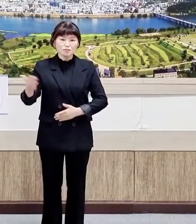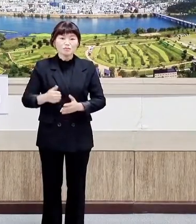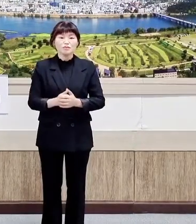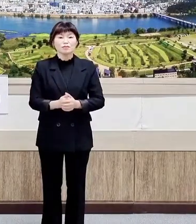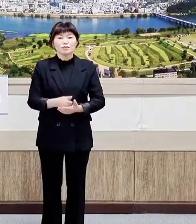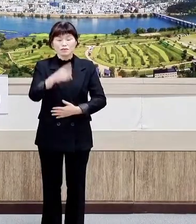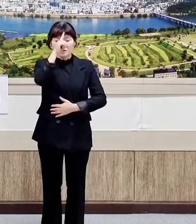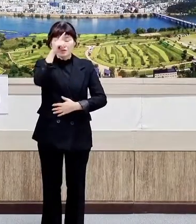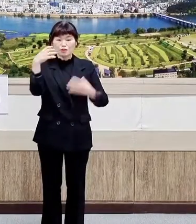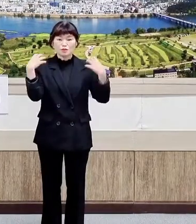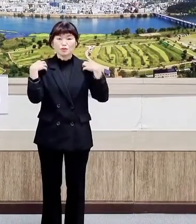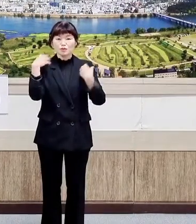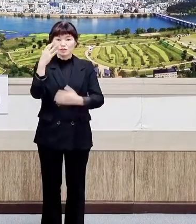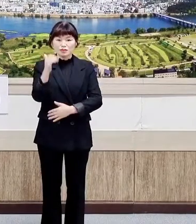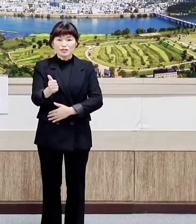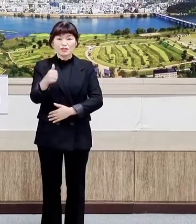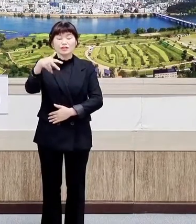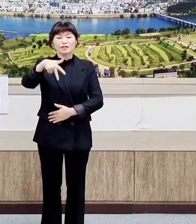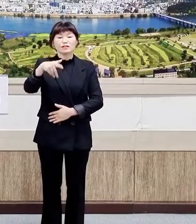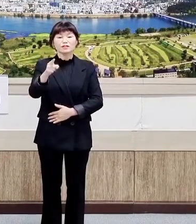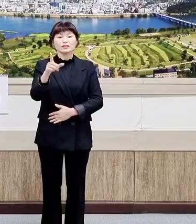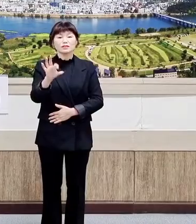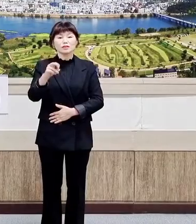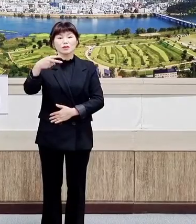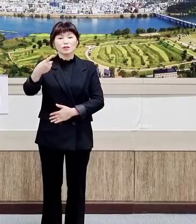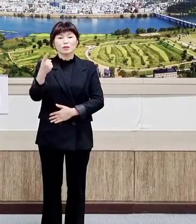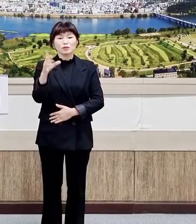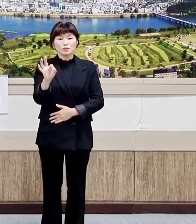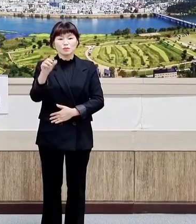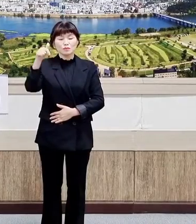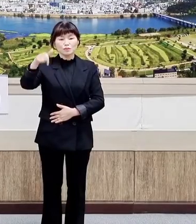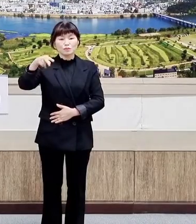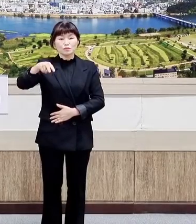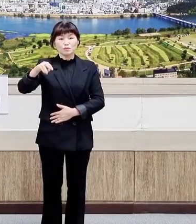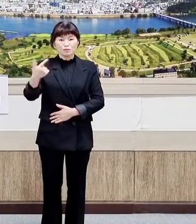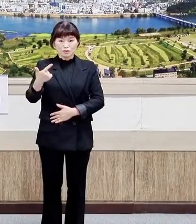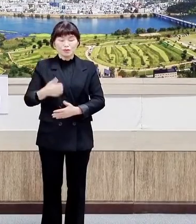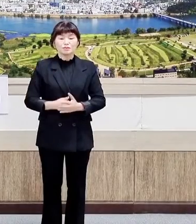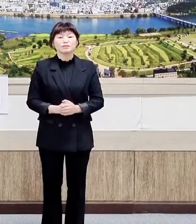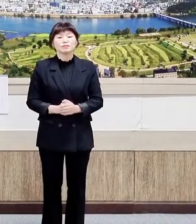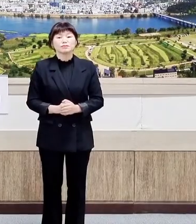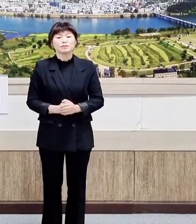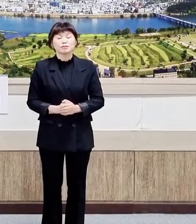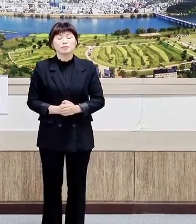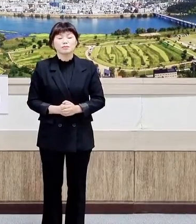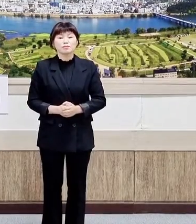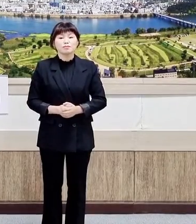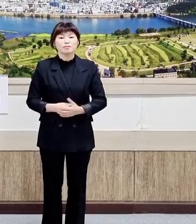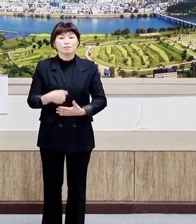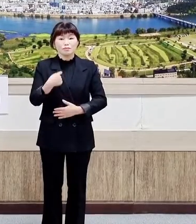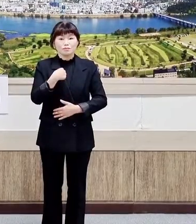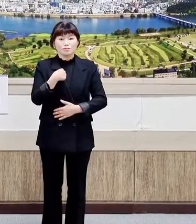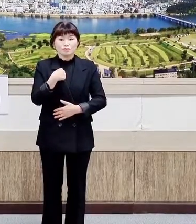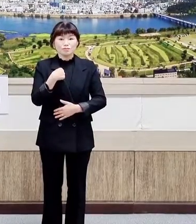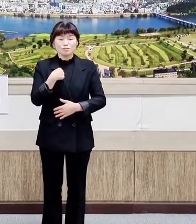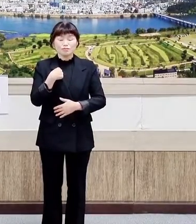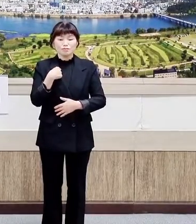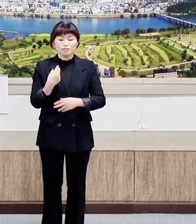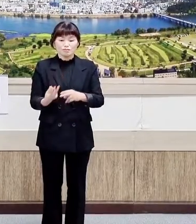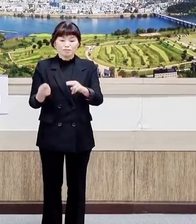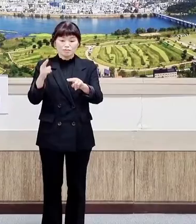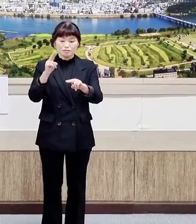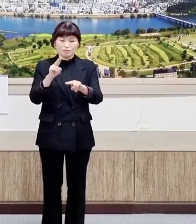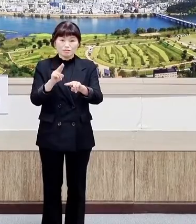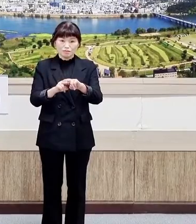양평군수 정동균입니다. 저는 민선 7기 양평군수로서 군정의 5대